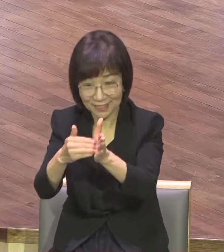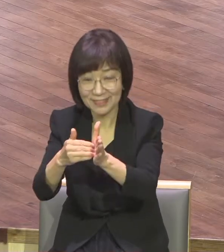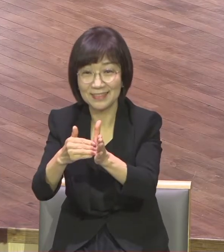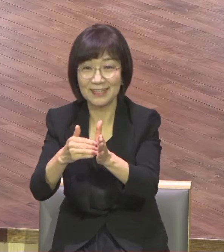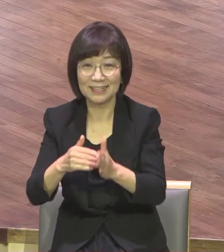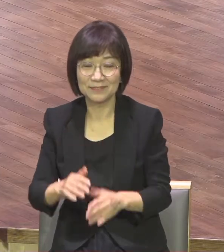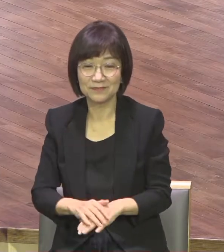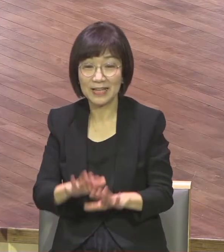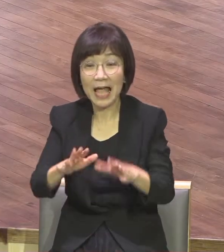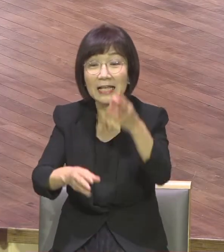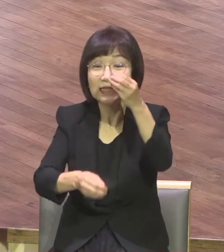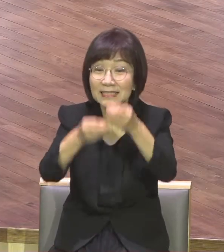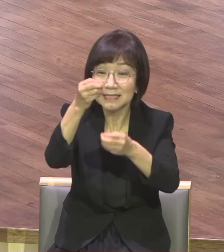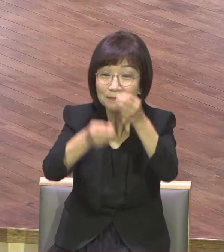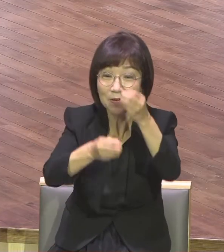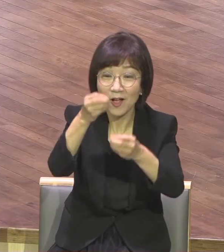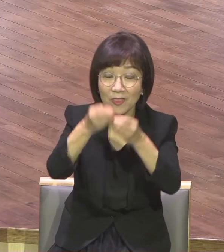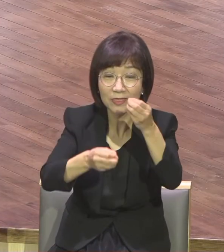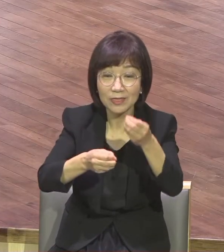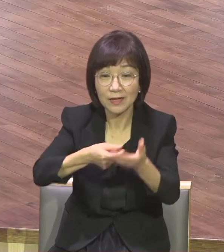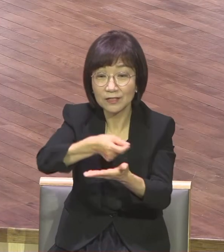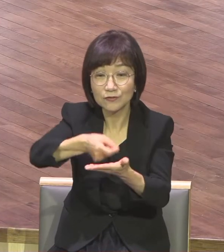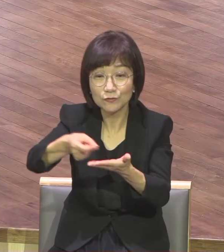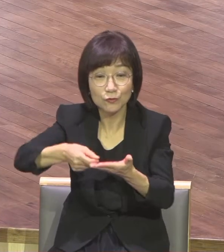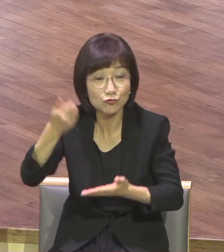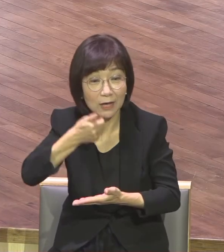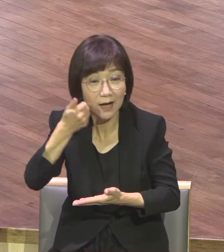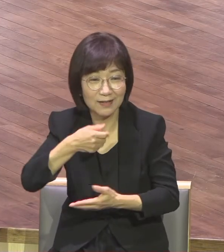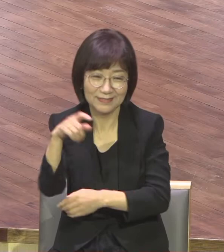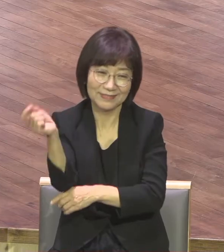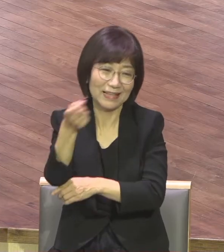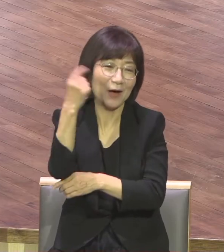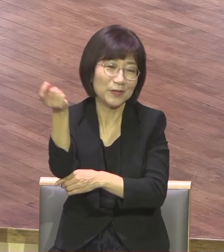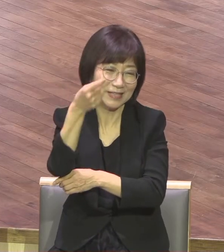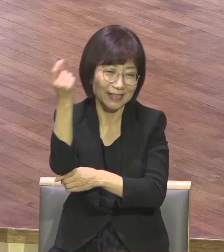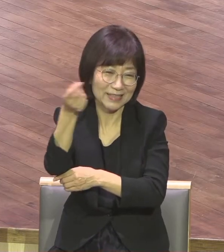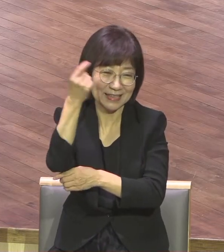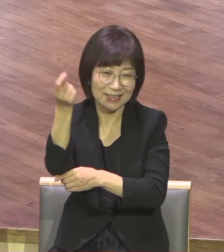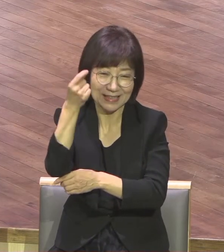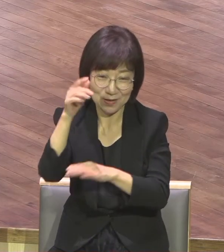자, 시편은요 다윗이 쓴 시예요. 다윗이 쓴 시.